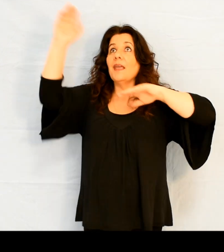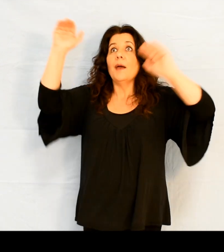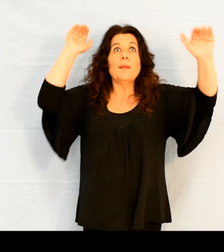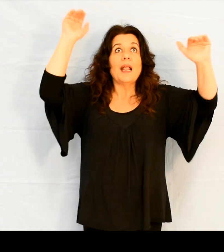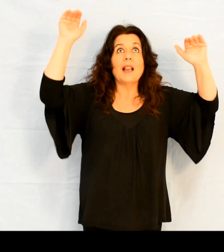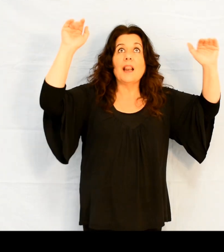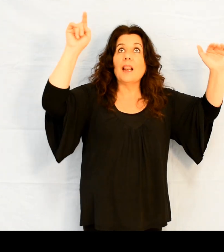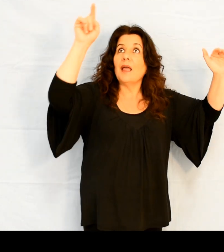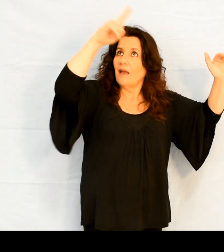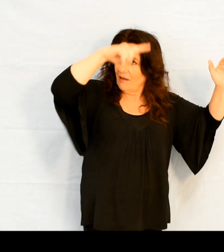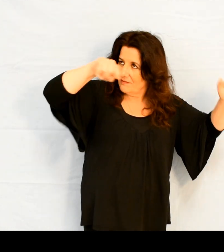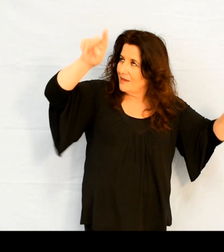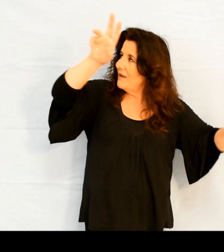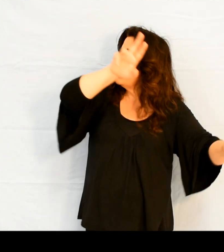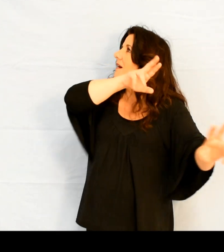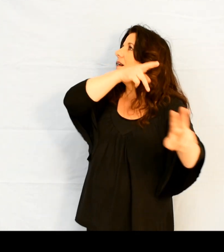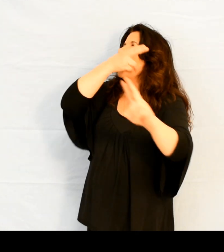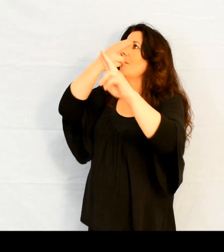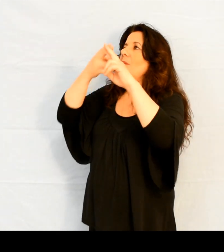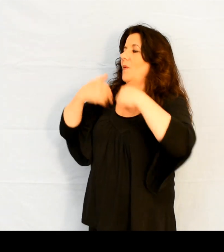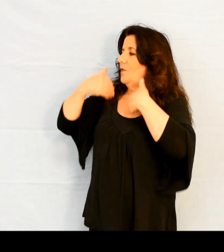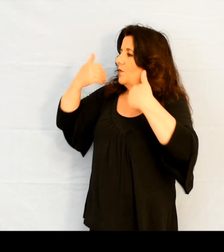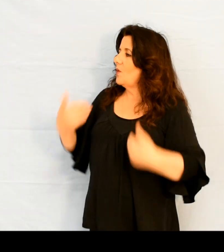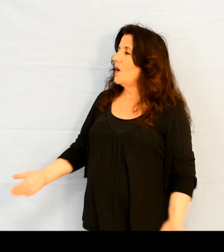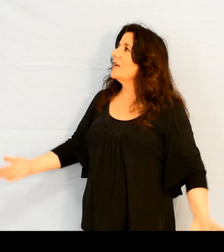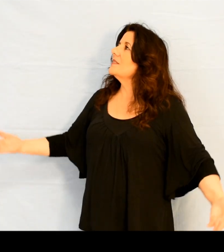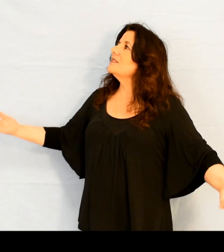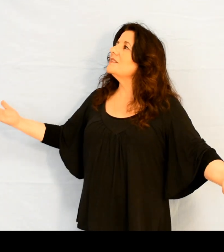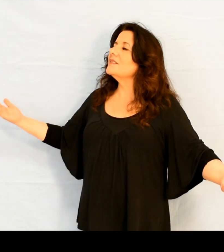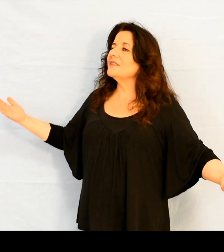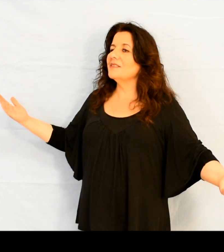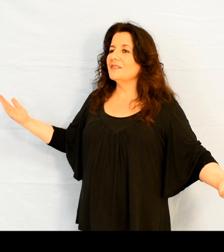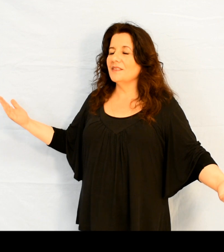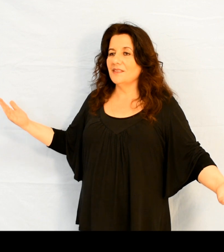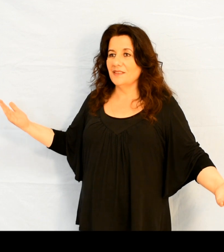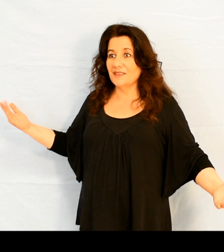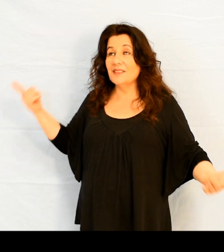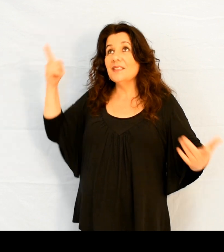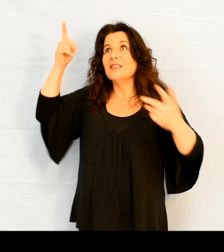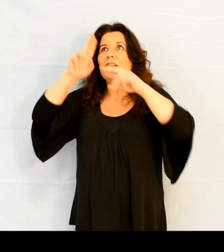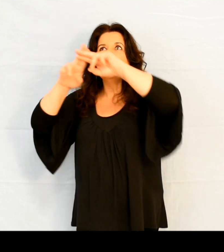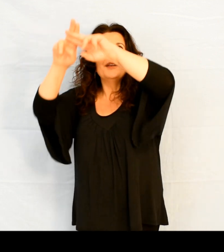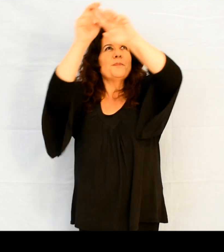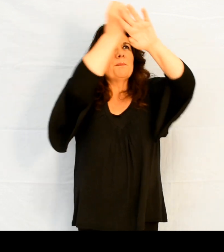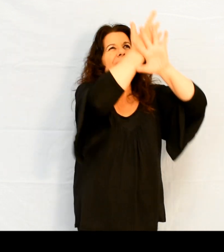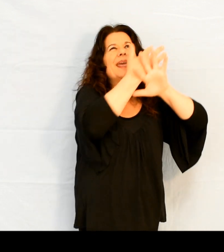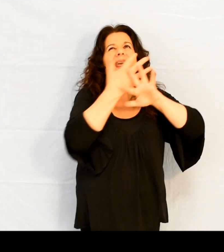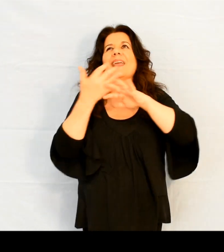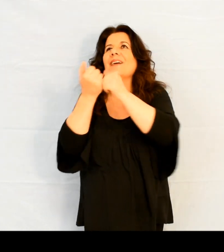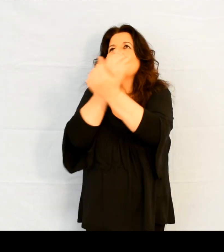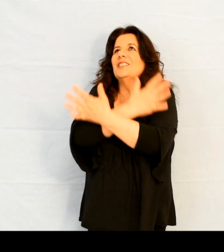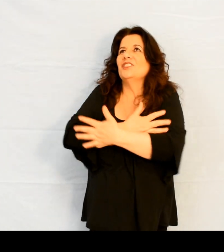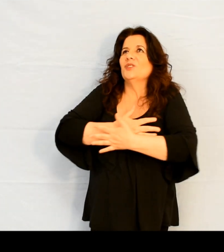elles répondent « Nous voici ». Elles brillent avec joie pour celui qui les a